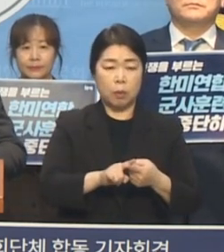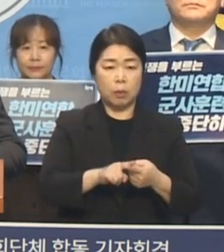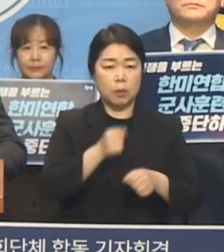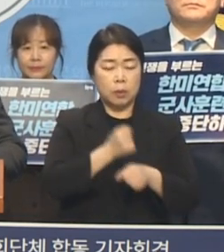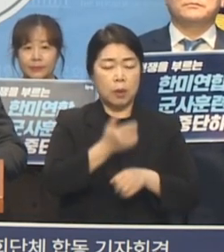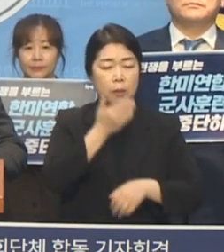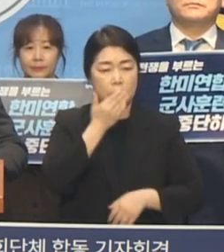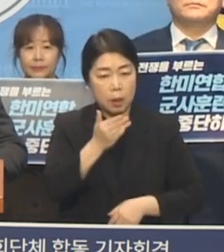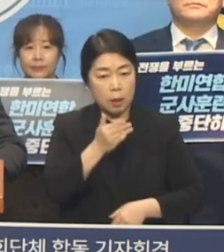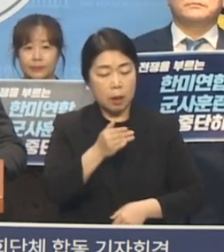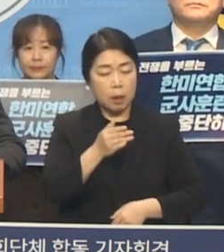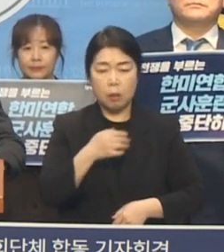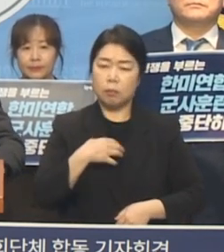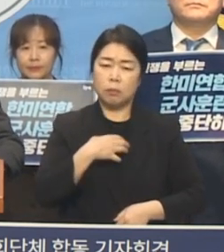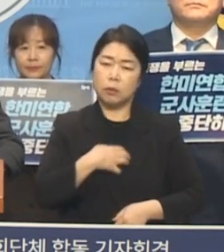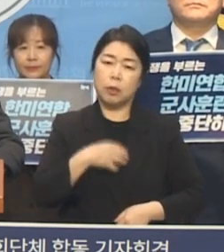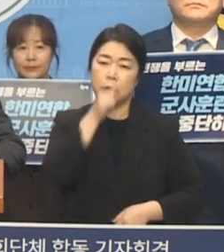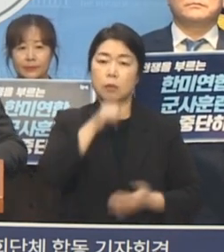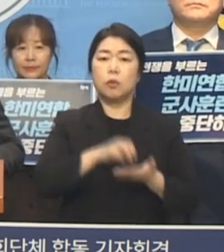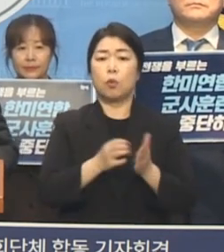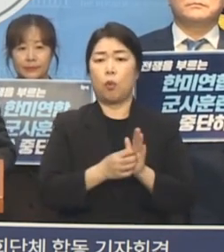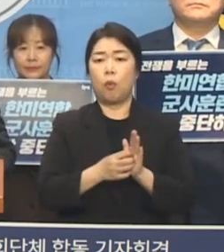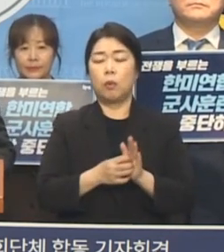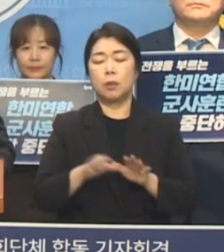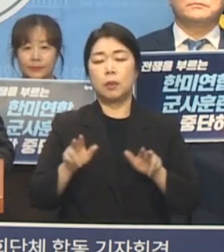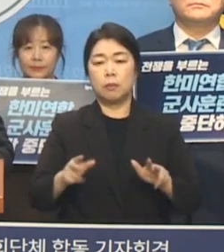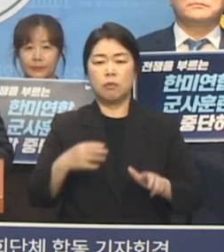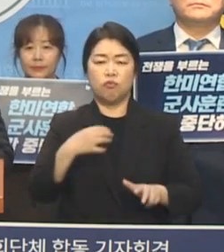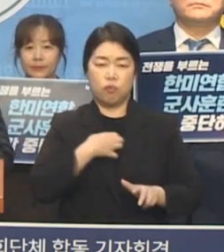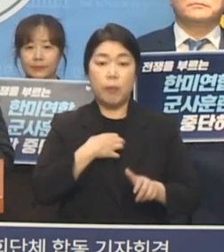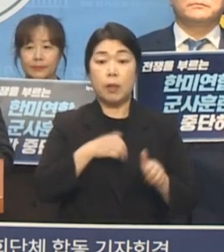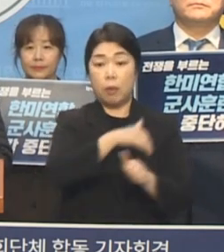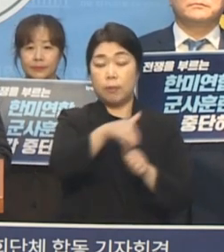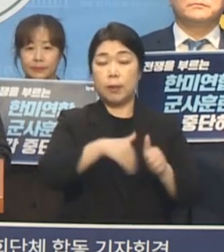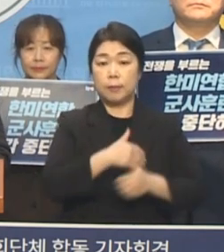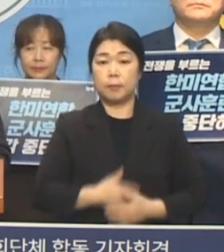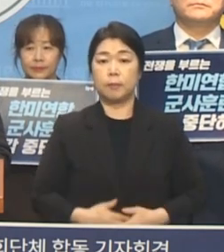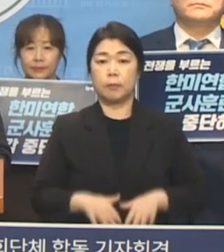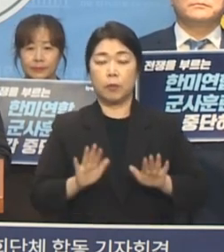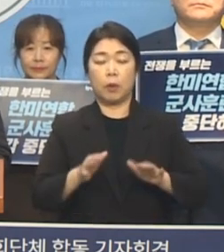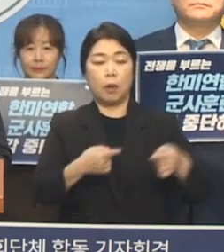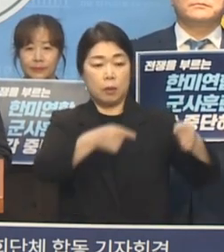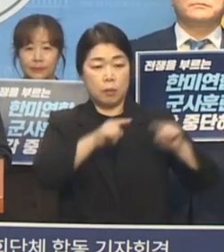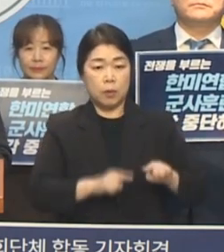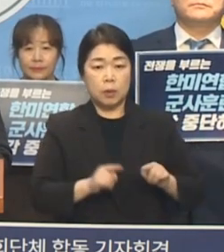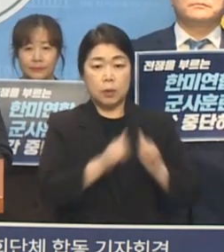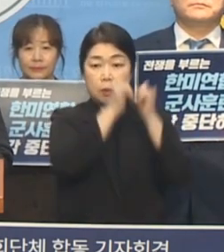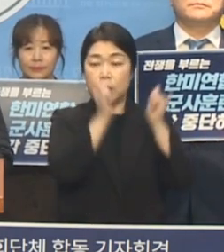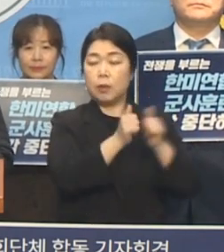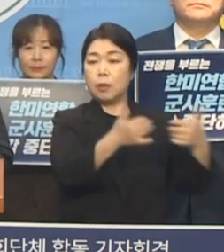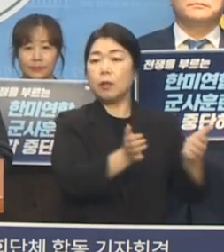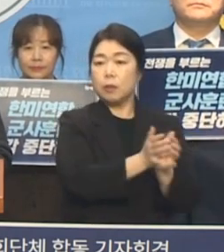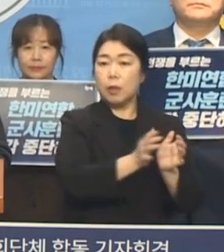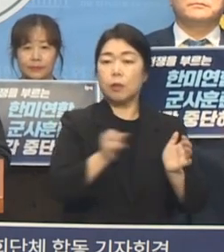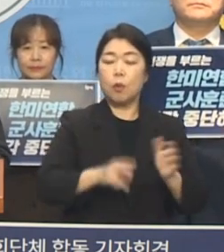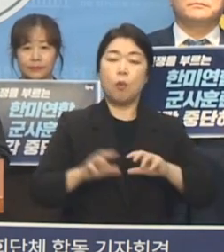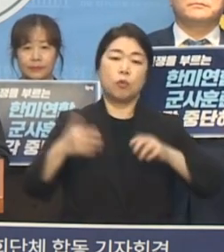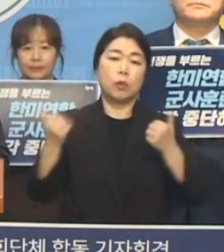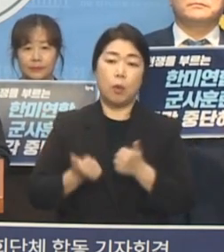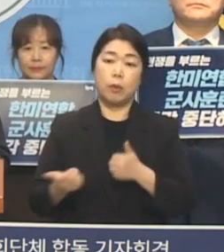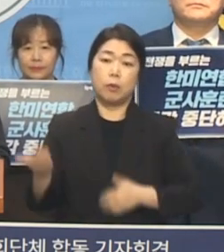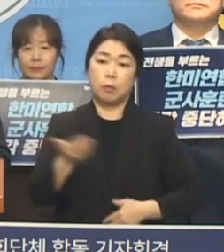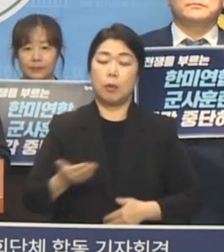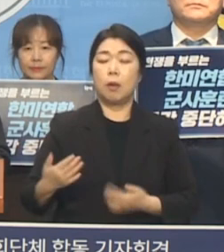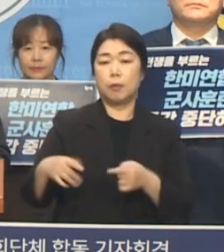이런 우려까지 들은 그런 굉장히 위험한 상황에 있는 한반도입니다. 그래서 오늘 참여하신 우리 시민사회단체들, 우리 국회의원분들과